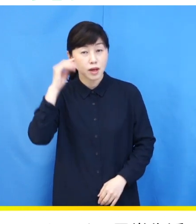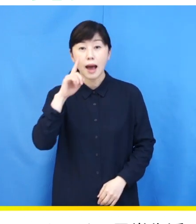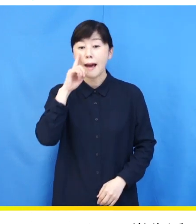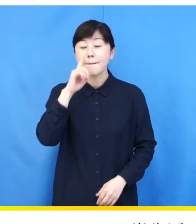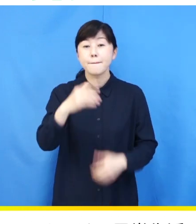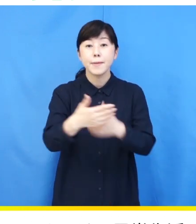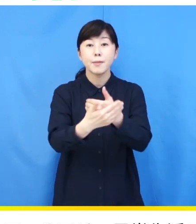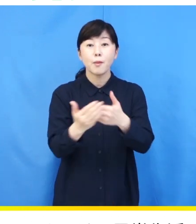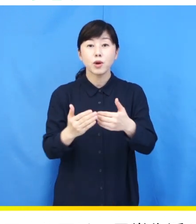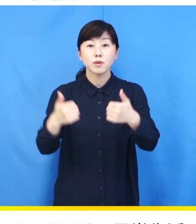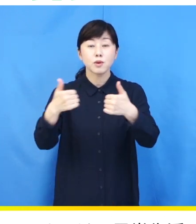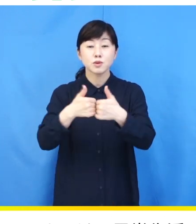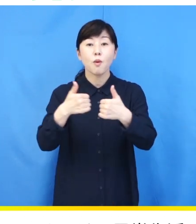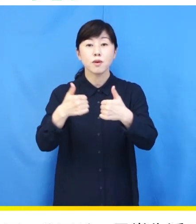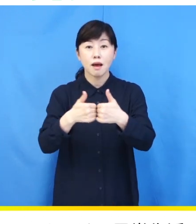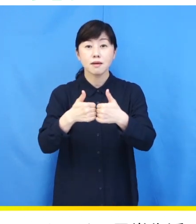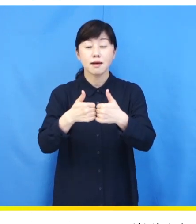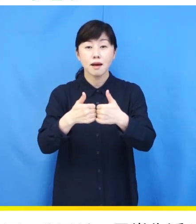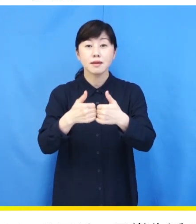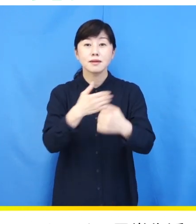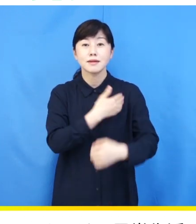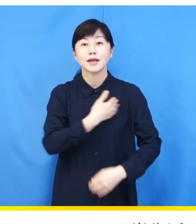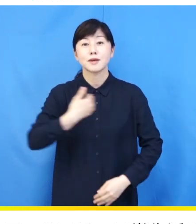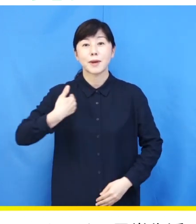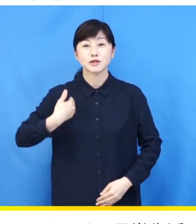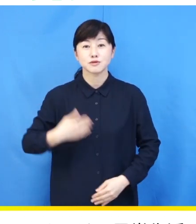相談を受け付けています